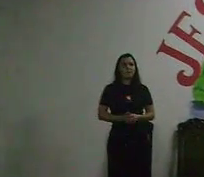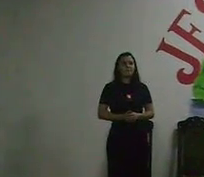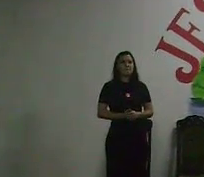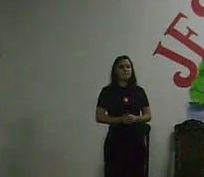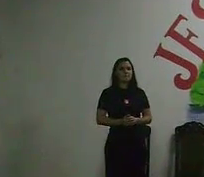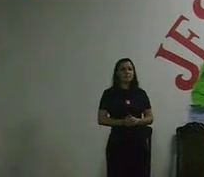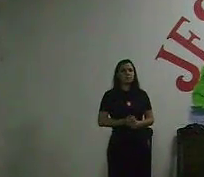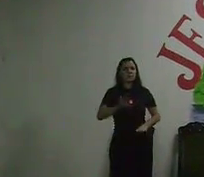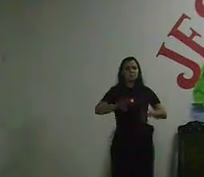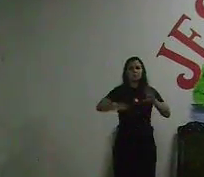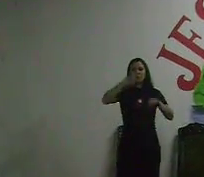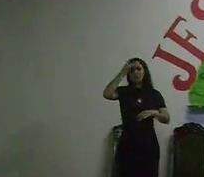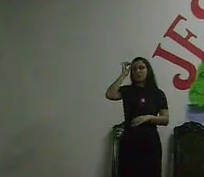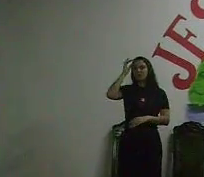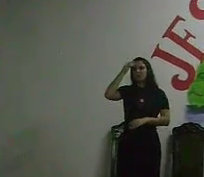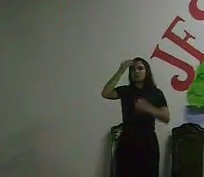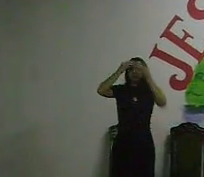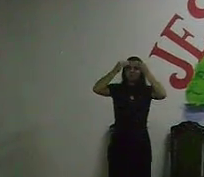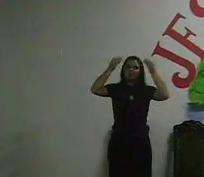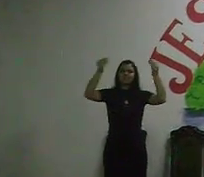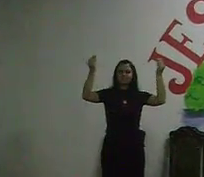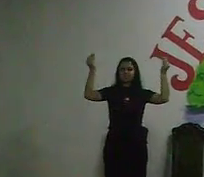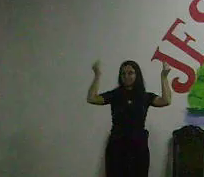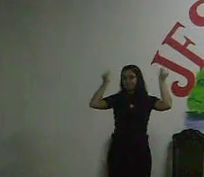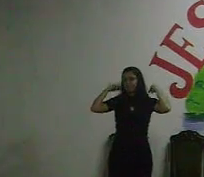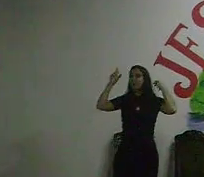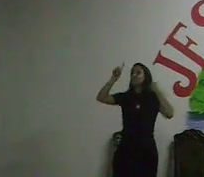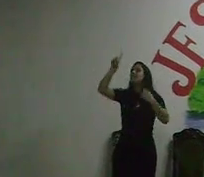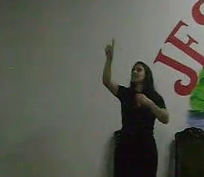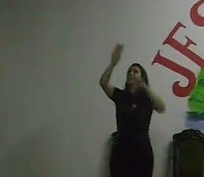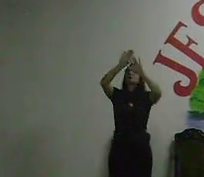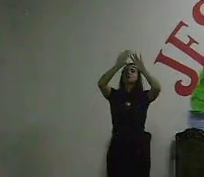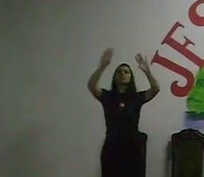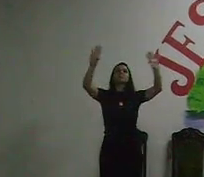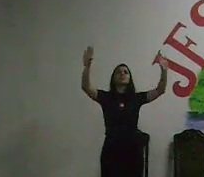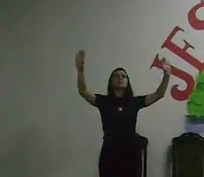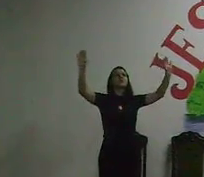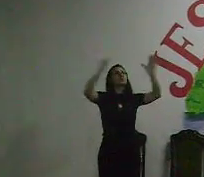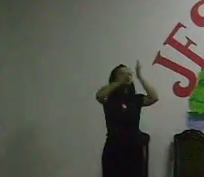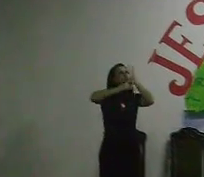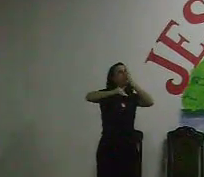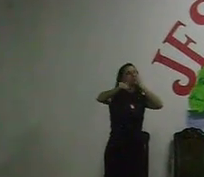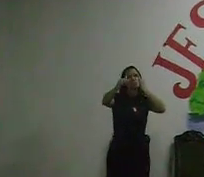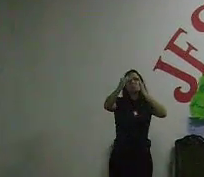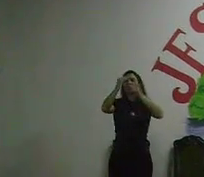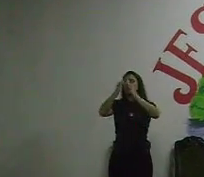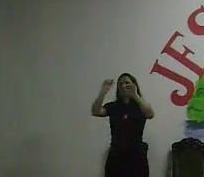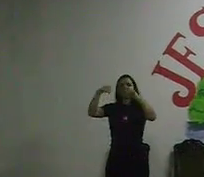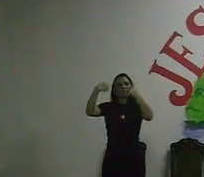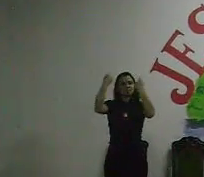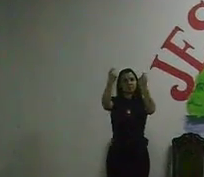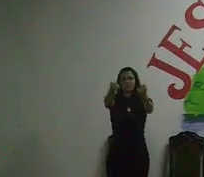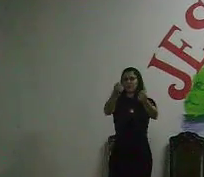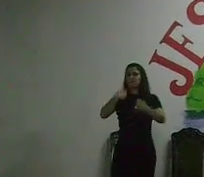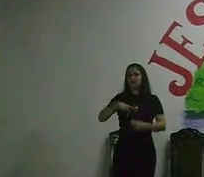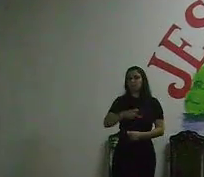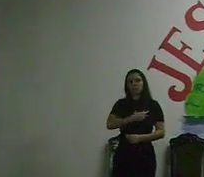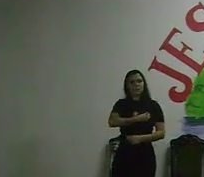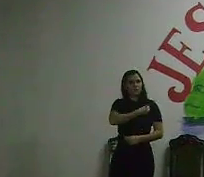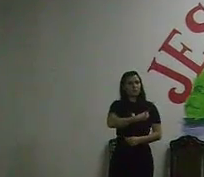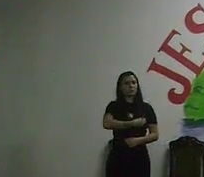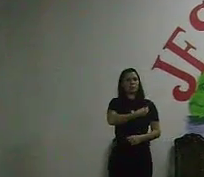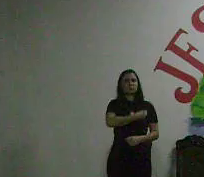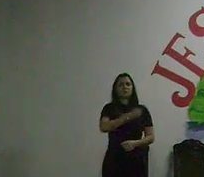E se esquece que tem um Deus do céu que simplificou tudo para nós. Se